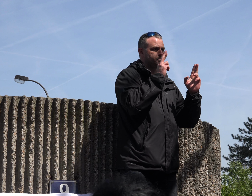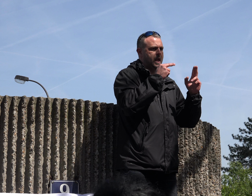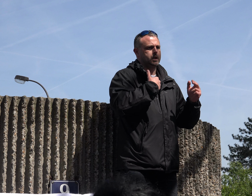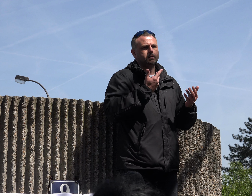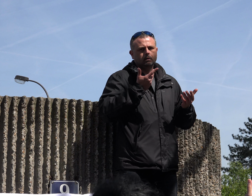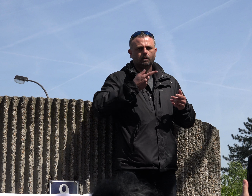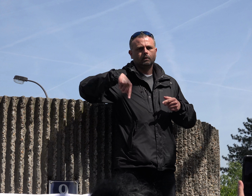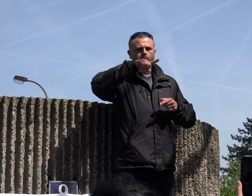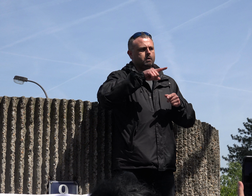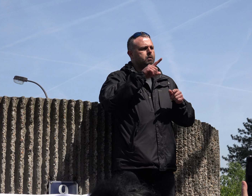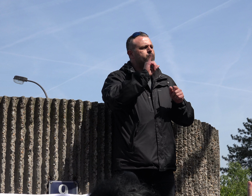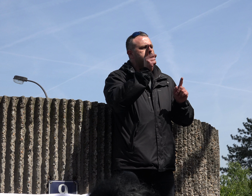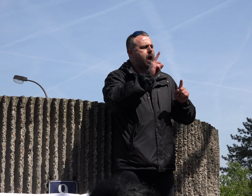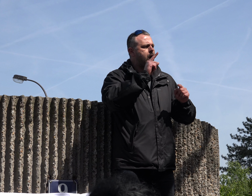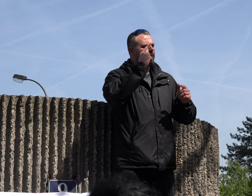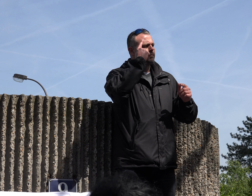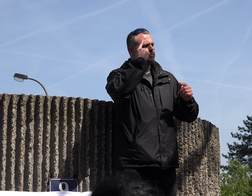objectif. Et j'espère de tout cœur.